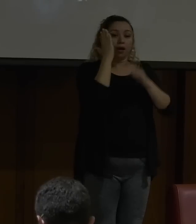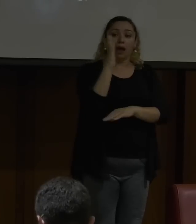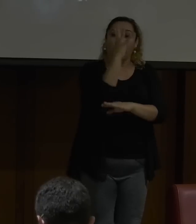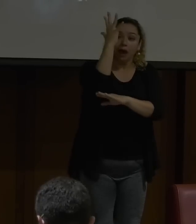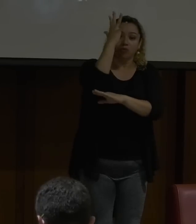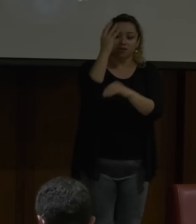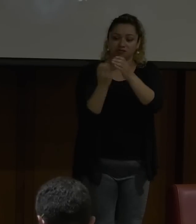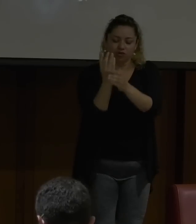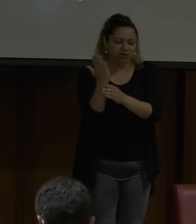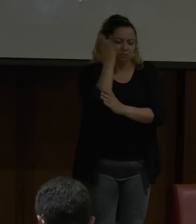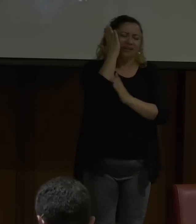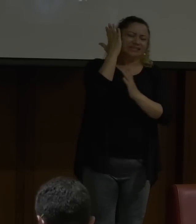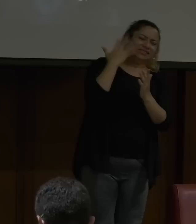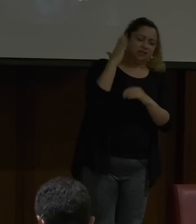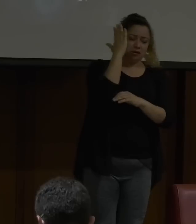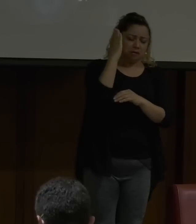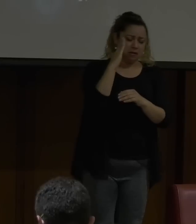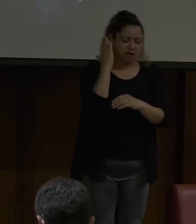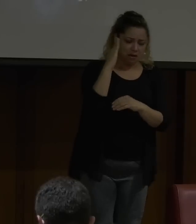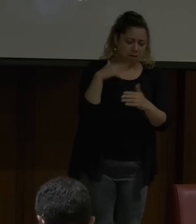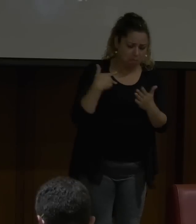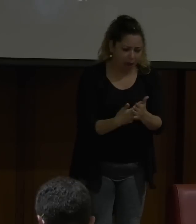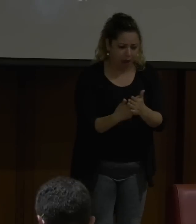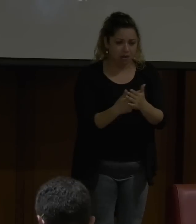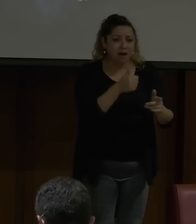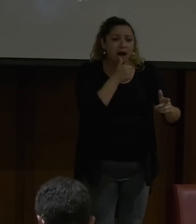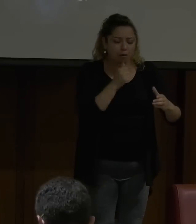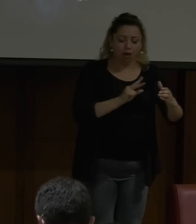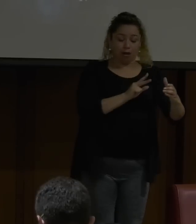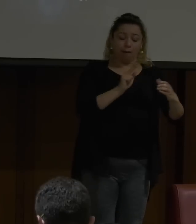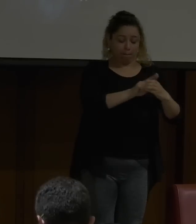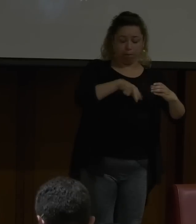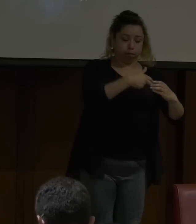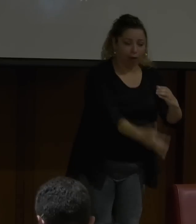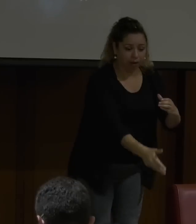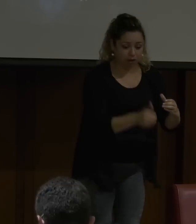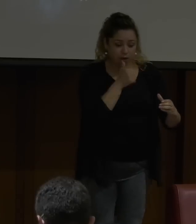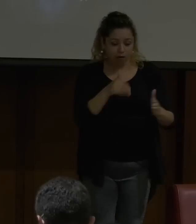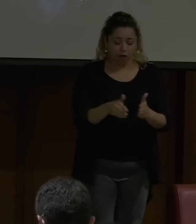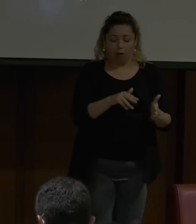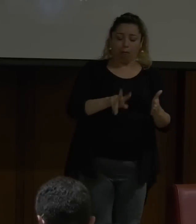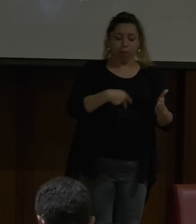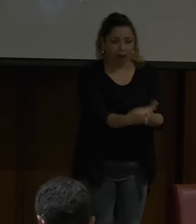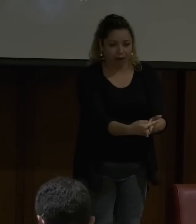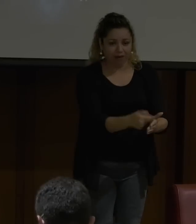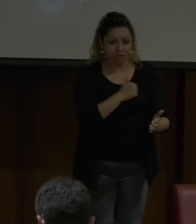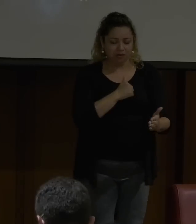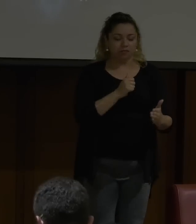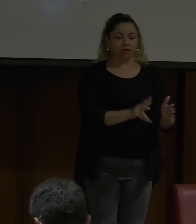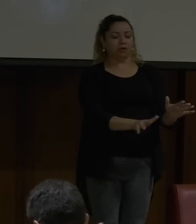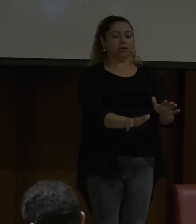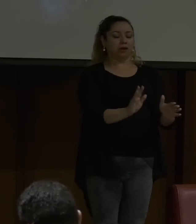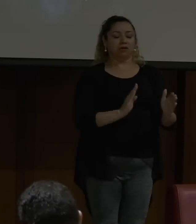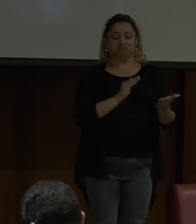cayéndose de los árboles, cayéndose al pozo, cayéndose por la quebrada, volviendo a casa todo el día